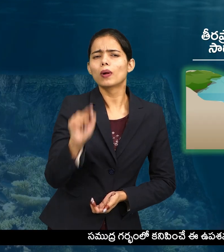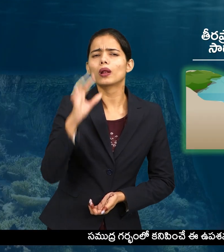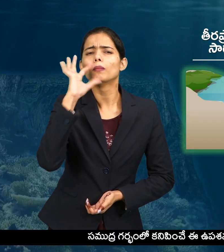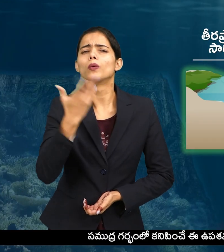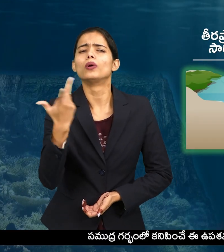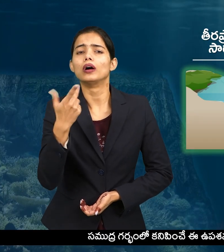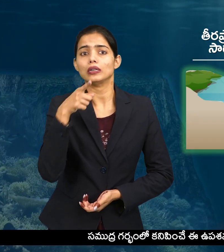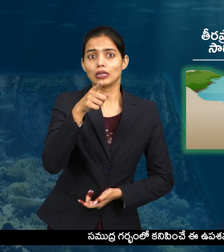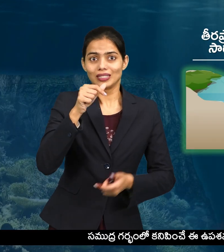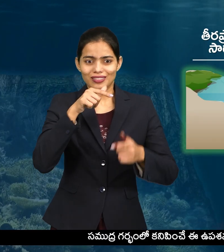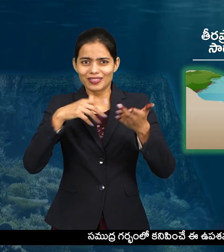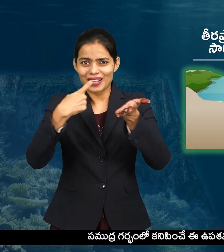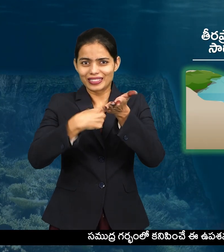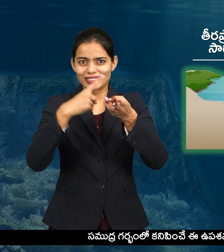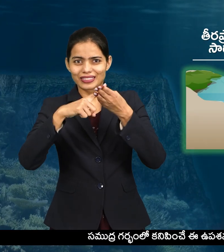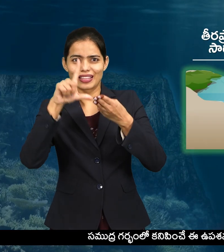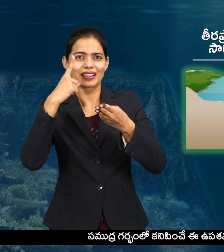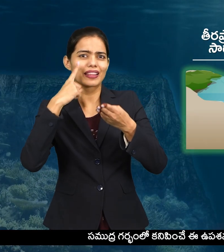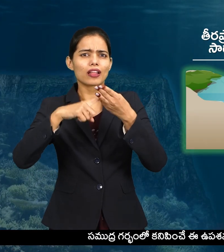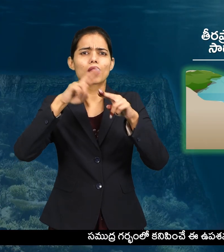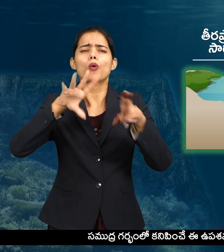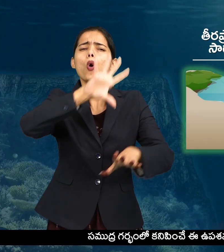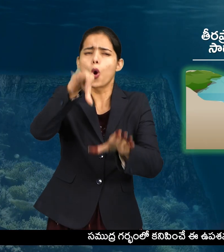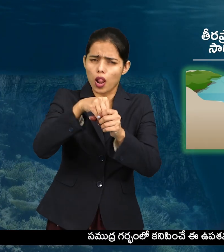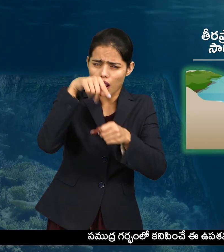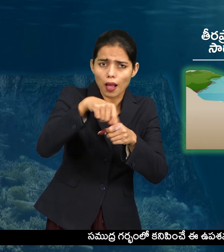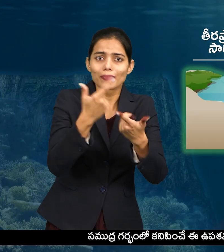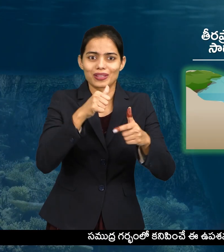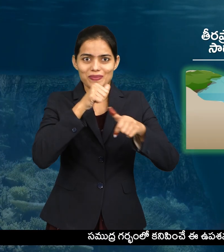సముద్ర గర్భంలో కనిపించే ఈ ఉపశమన లక్షణాలను